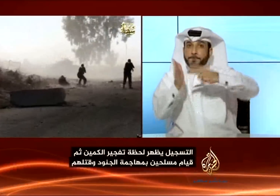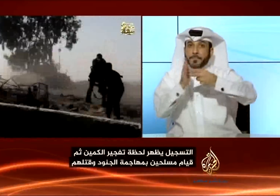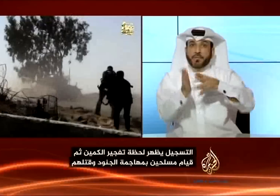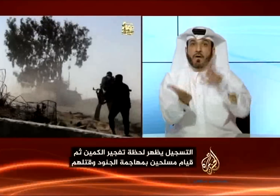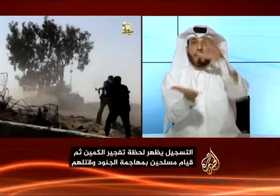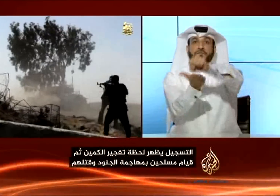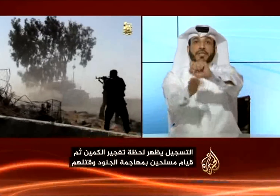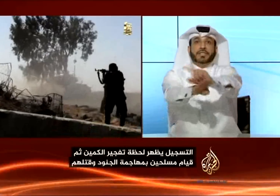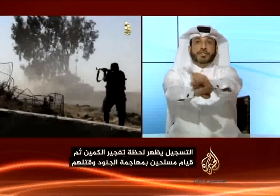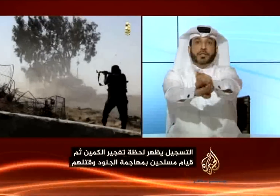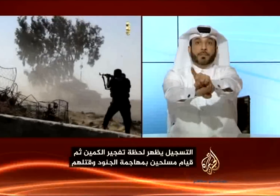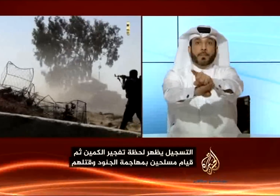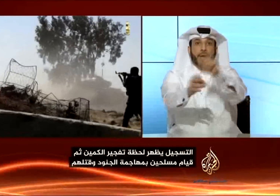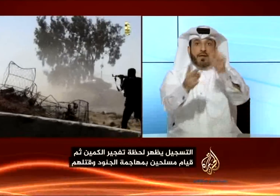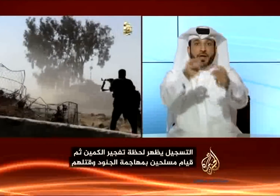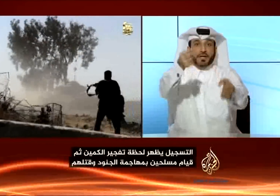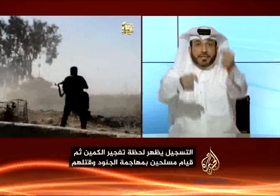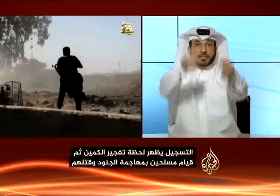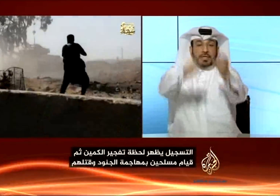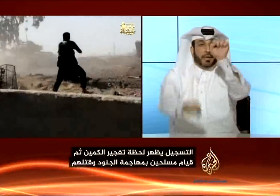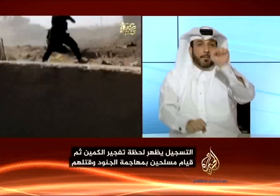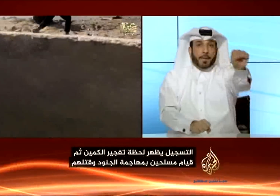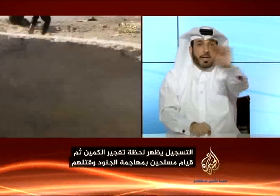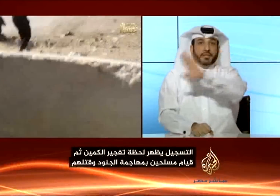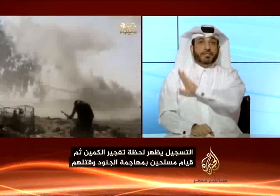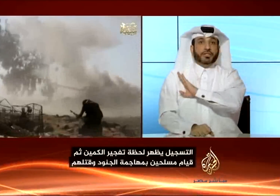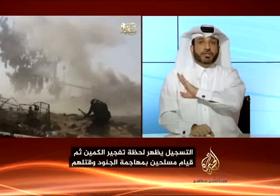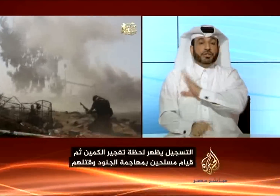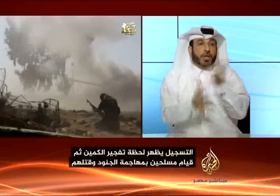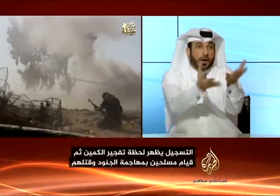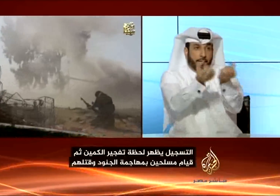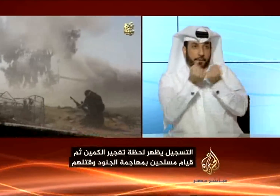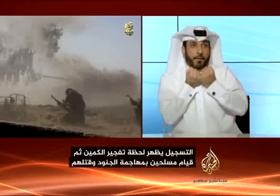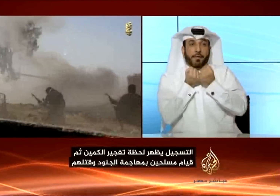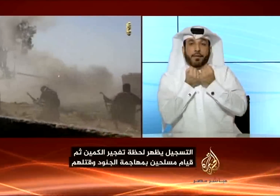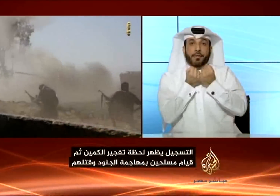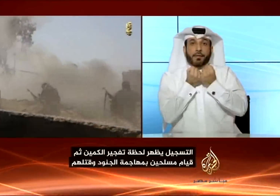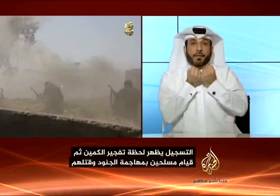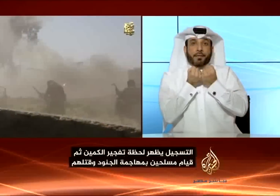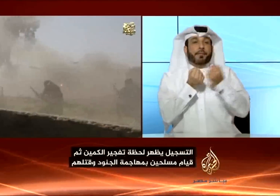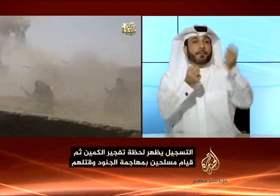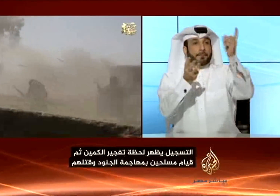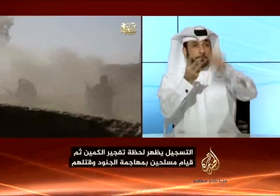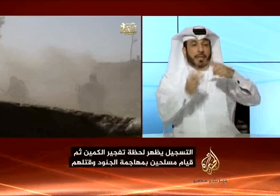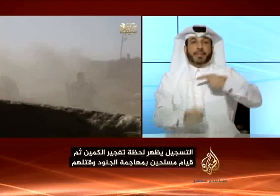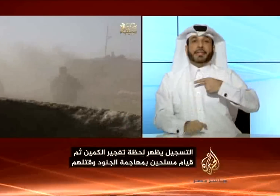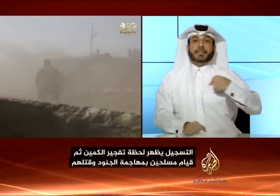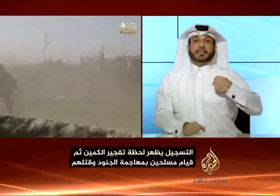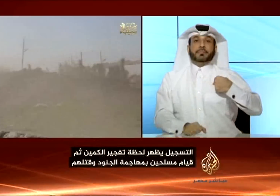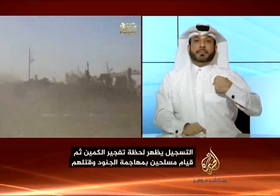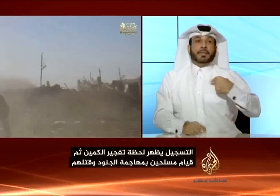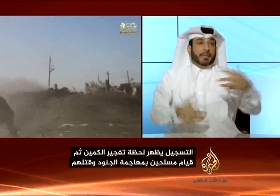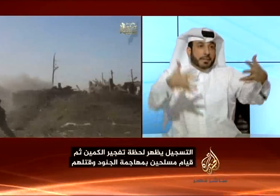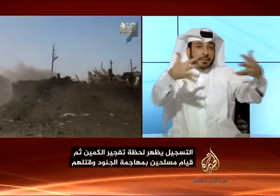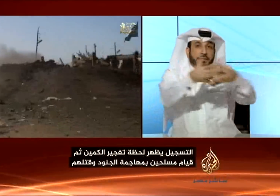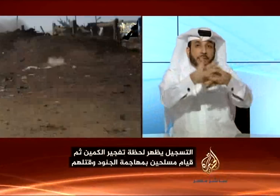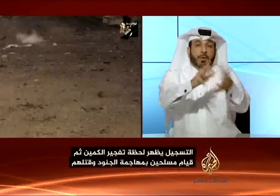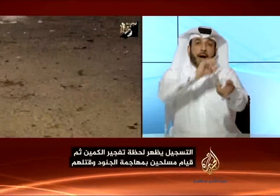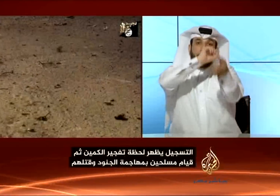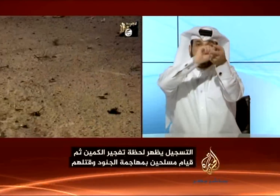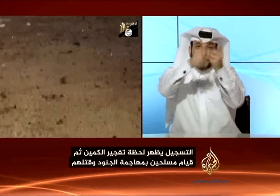دبابه ومدرعه تابعتين للجيش و يوضح تغيير اسم الجماعه الى ولايه